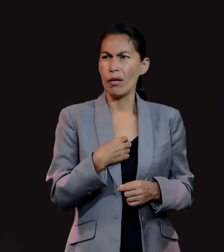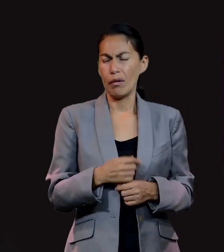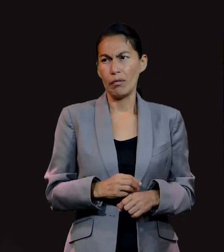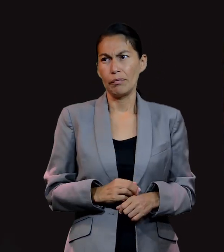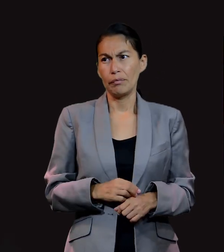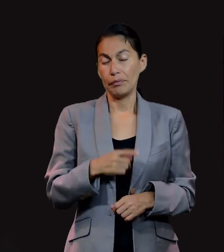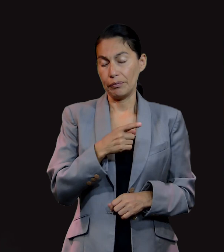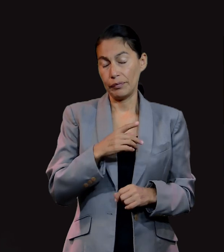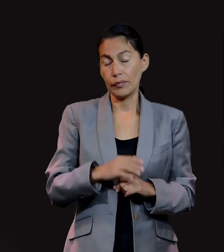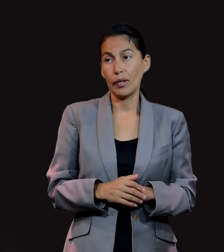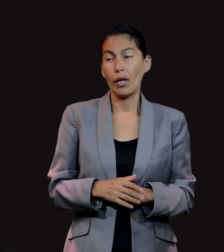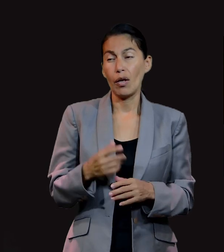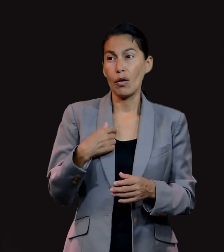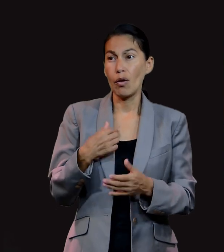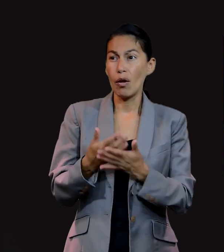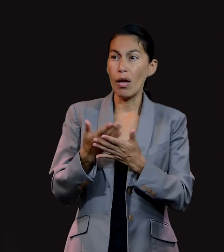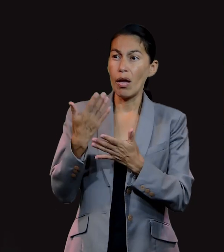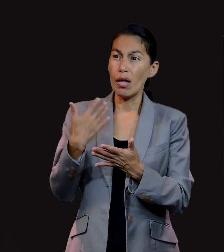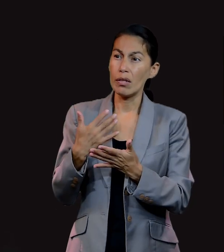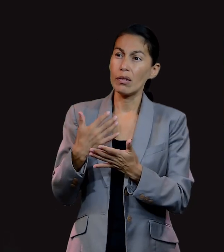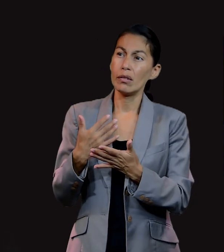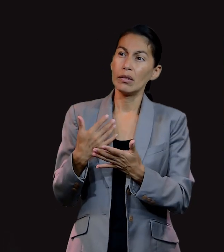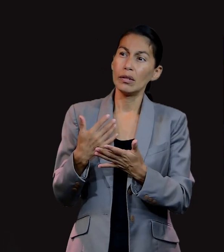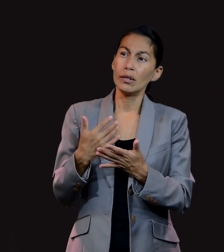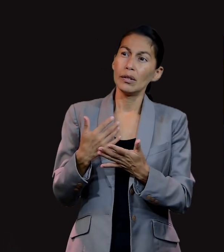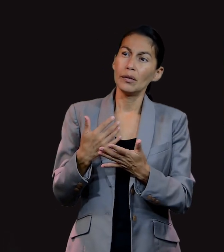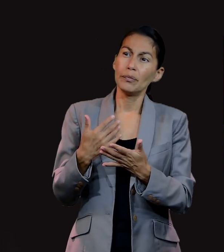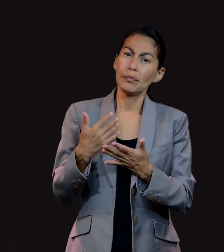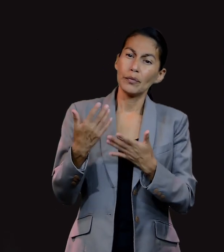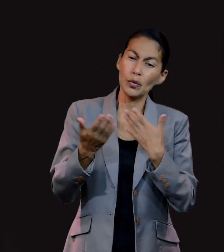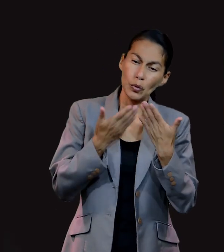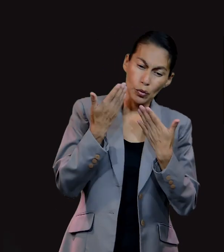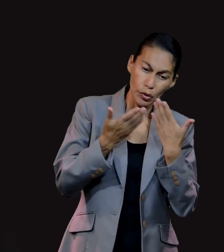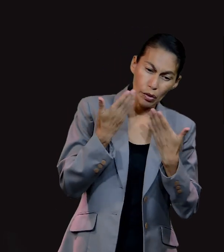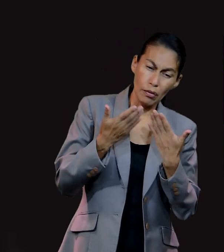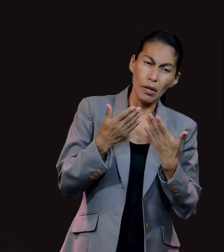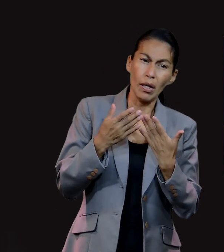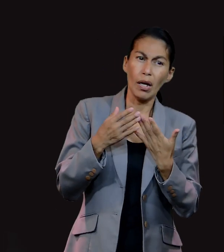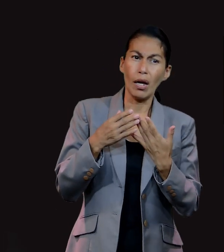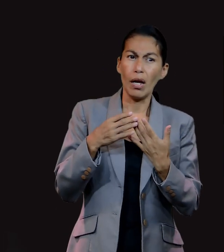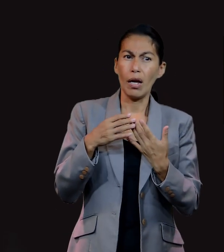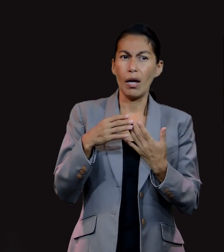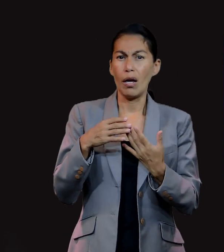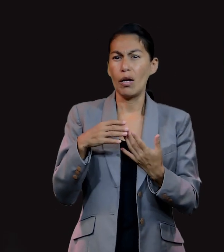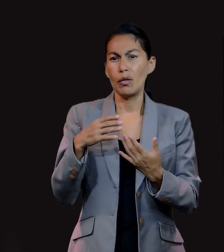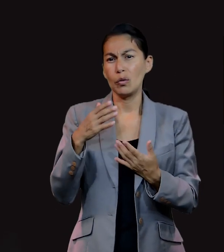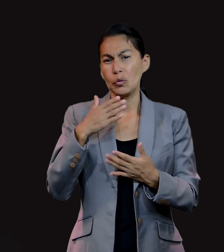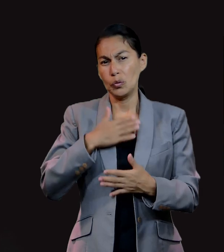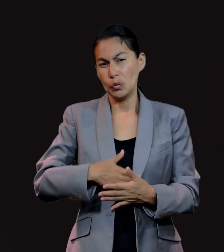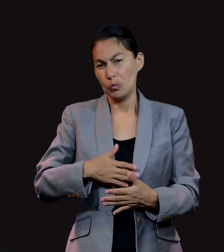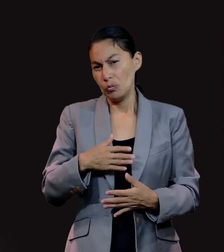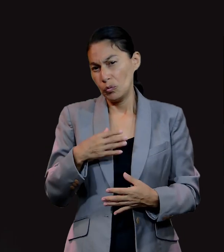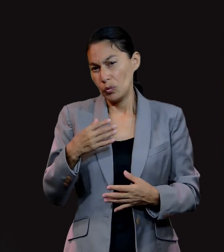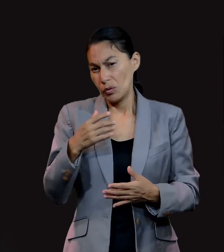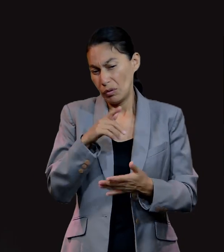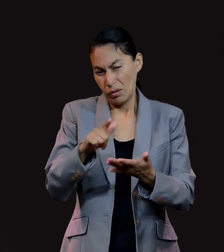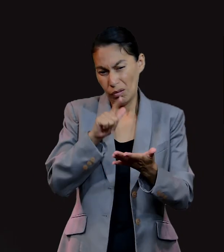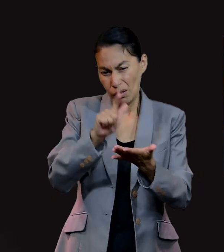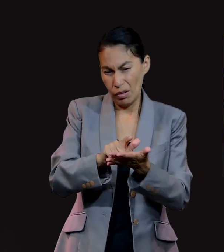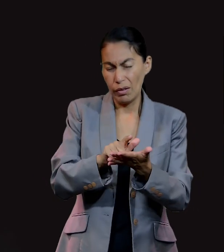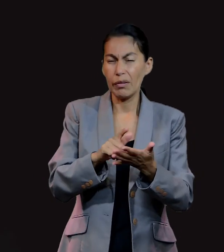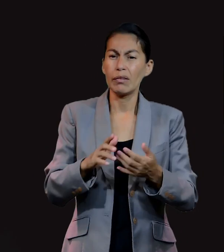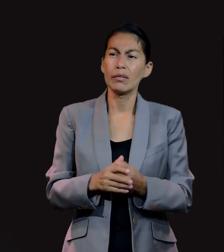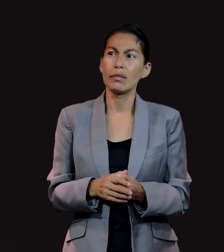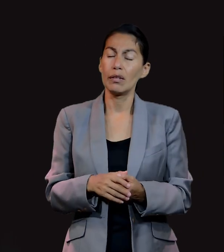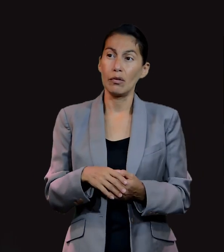pasé un buen tiempo era dibujante arquitectónico y topográfico ahora estaba por egresar de ciencias jurídicas y y